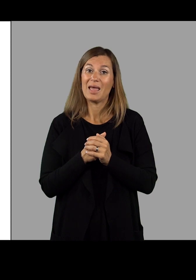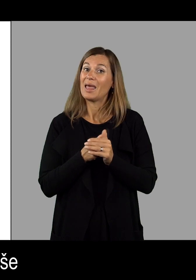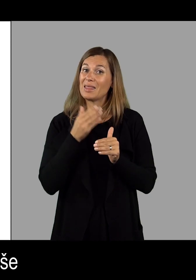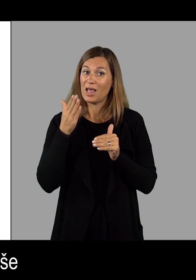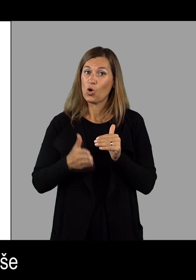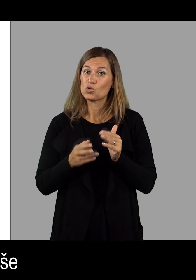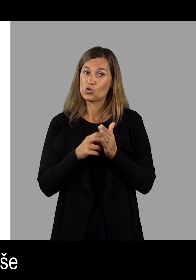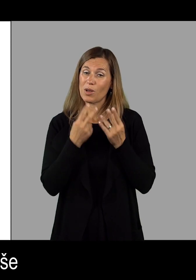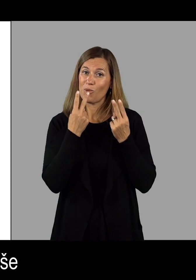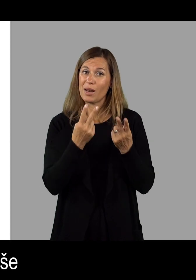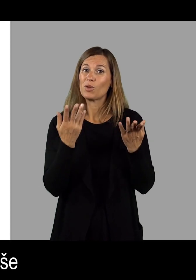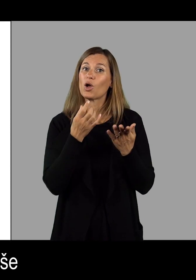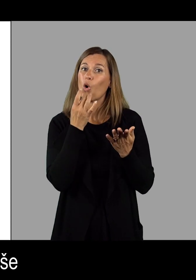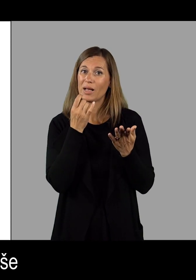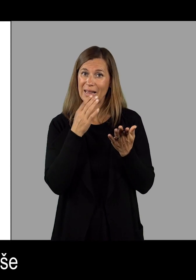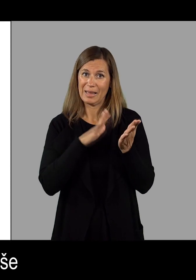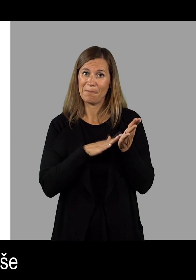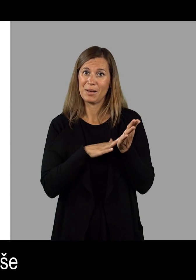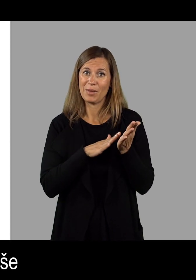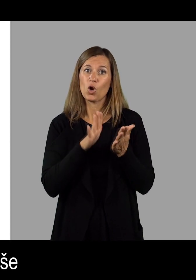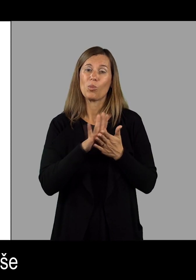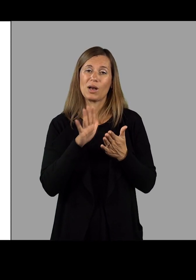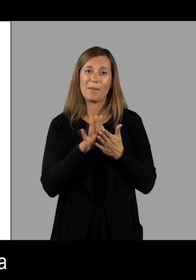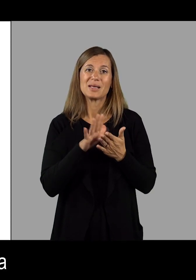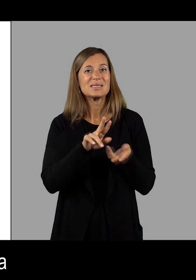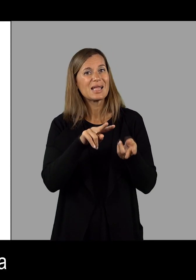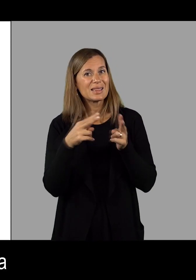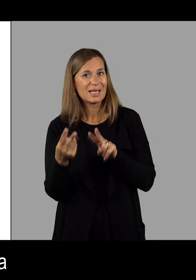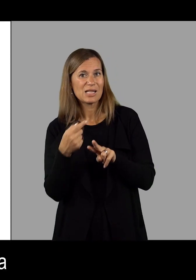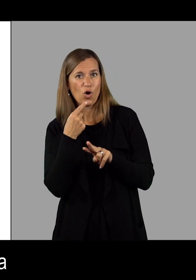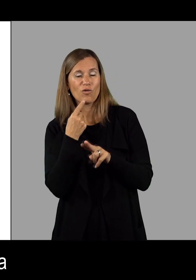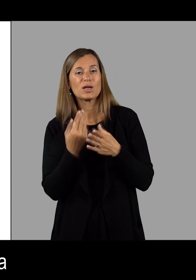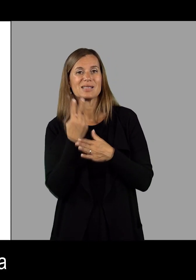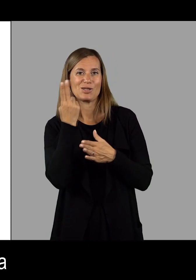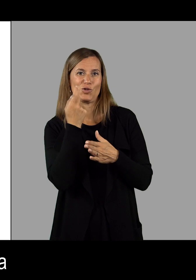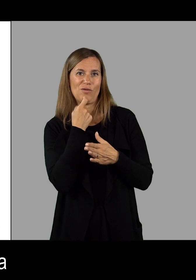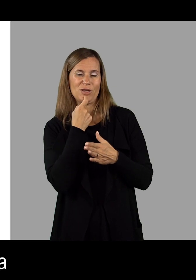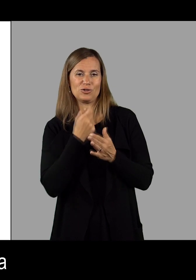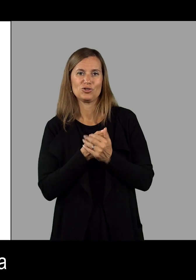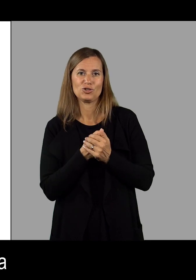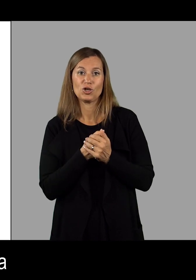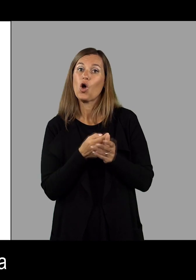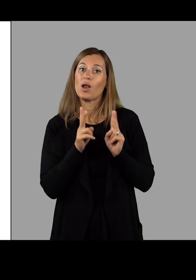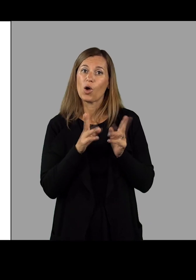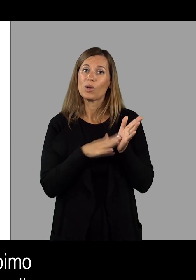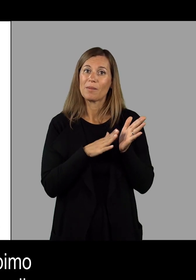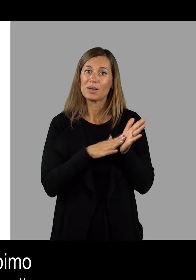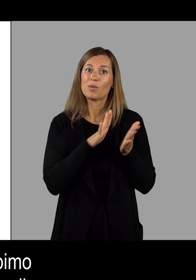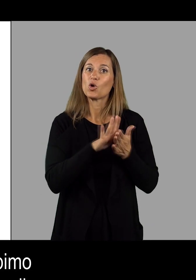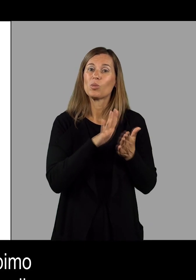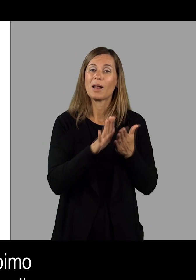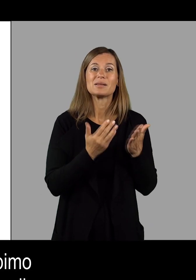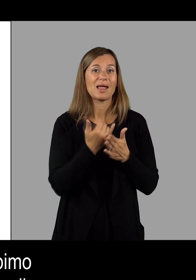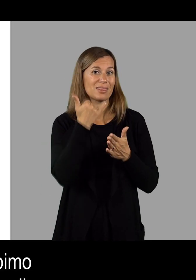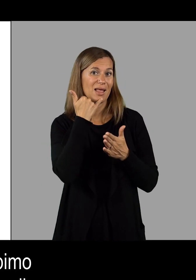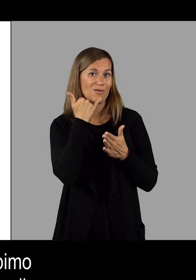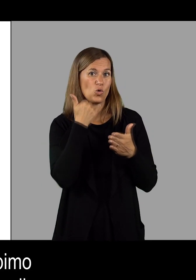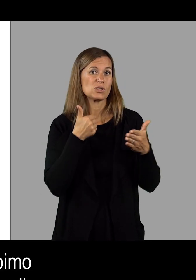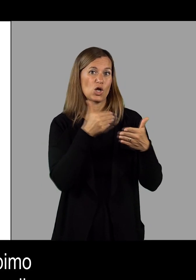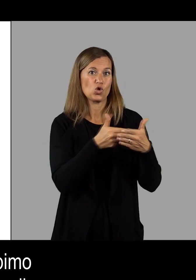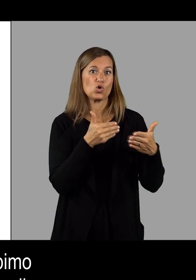Na koncu pa si oglejmo še nekaj konkretnih primerov uporabe sinteze govora za slovenščino. Lahko jo na primer uporabimo